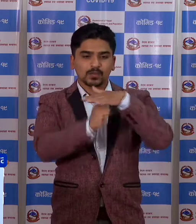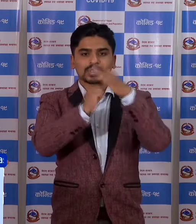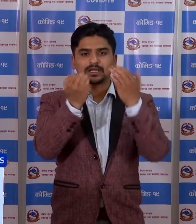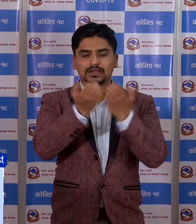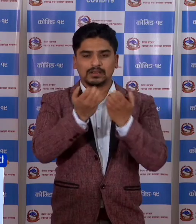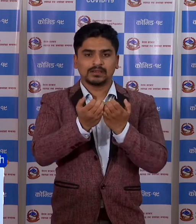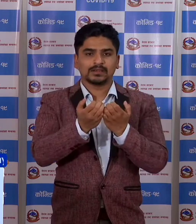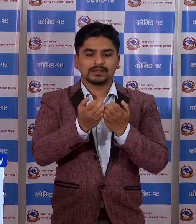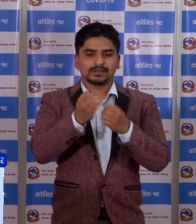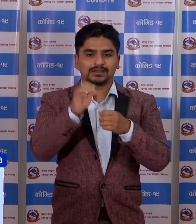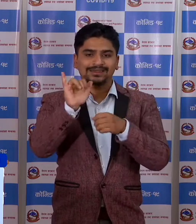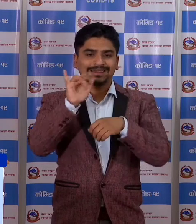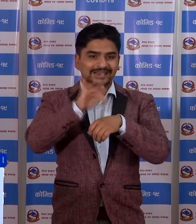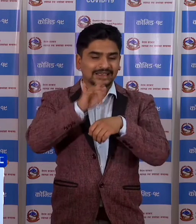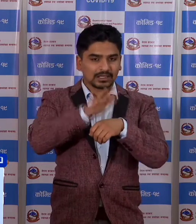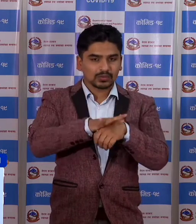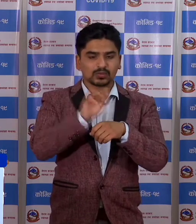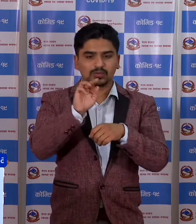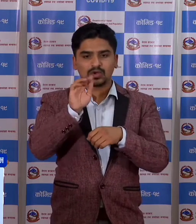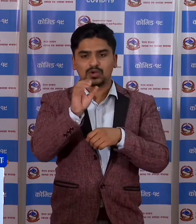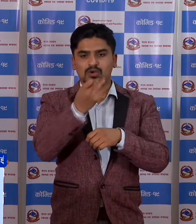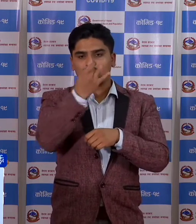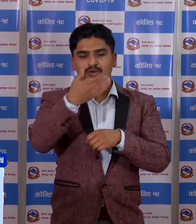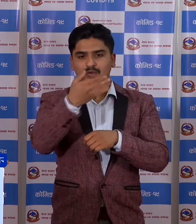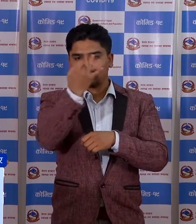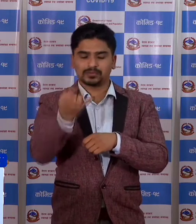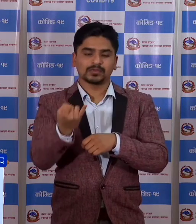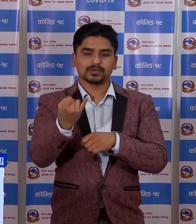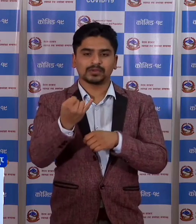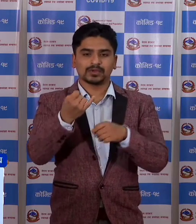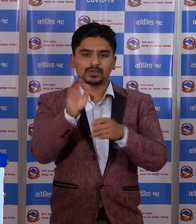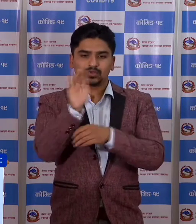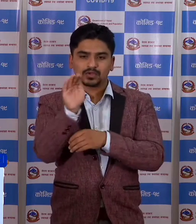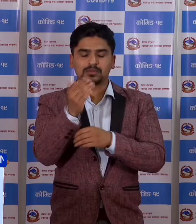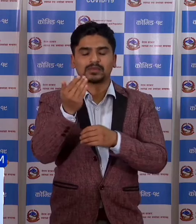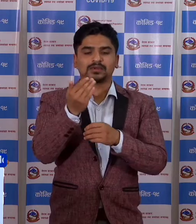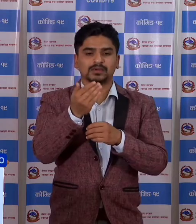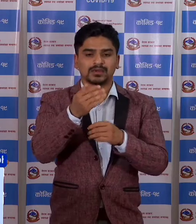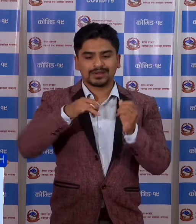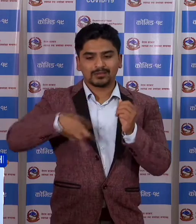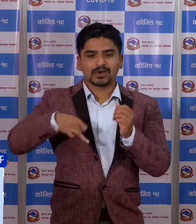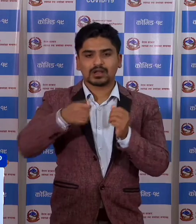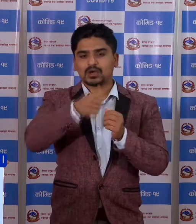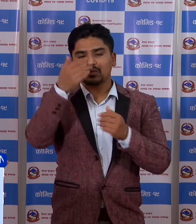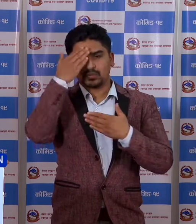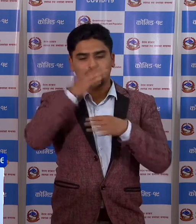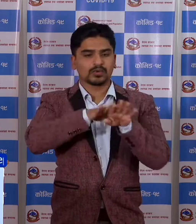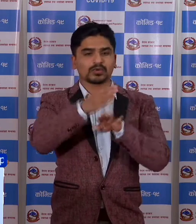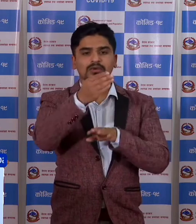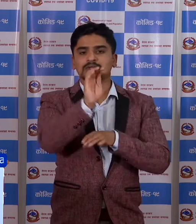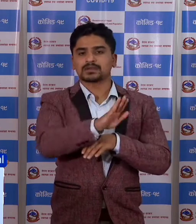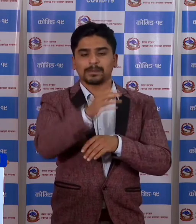गरेर डेङ्गे, मलेरिया तथा सर्पदंश, झाडा पखाला आदि लगायतका रोगहरू हुन सक्ने अवस्था